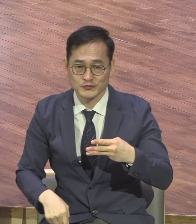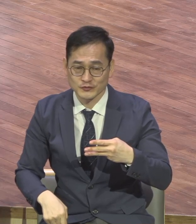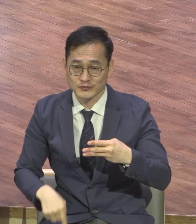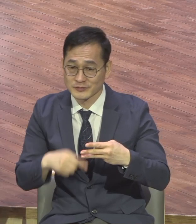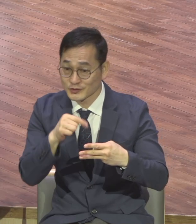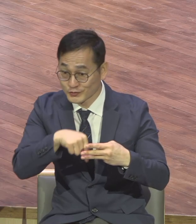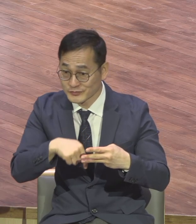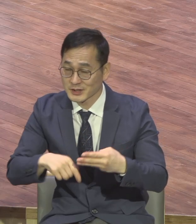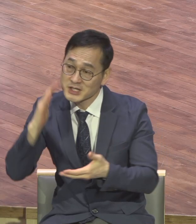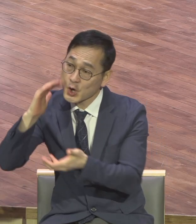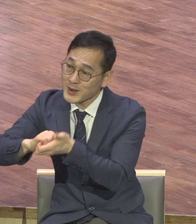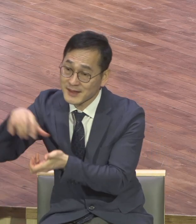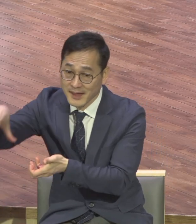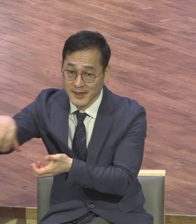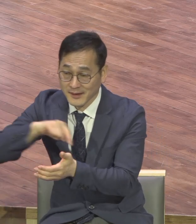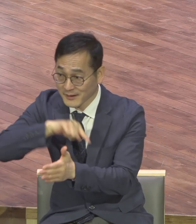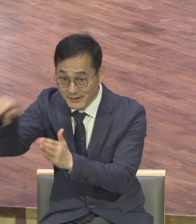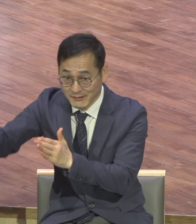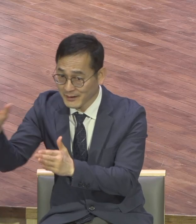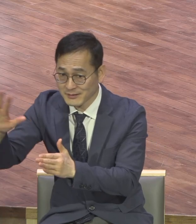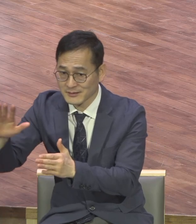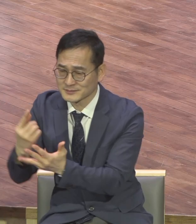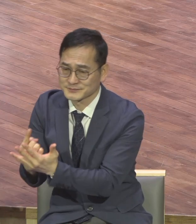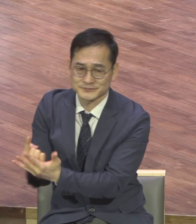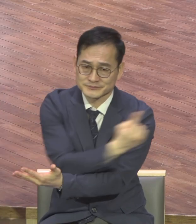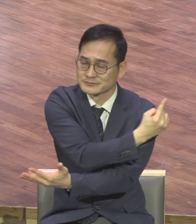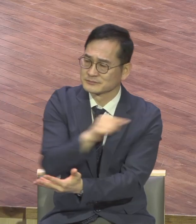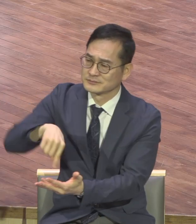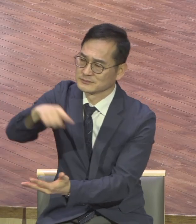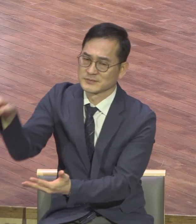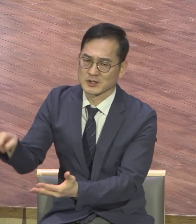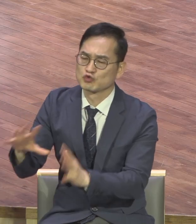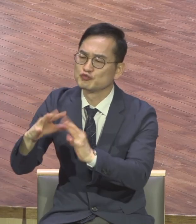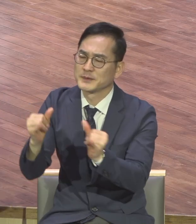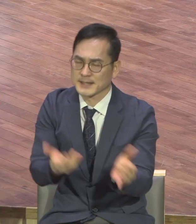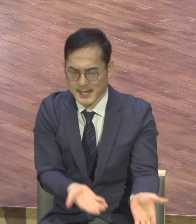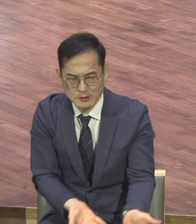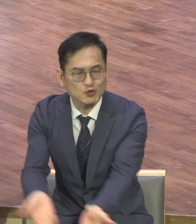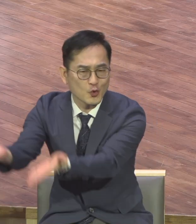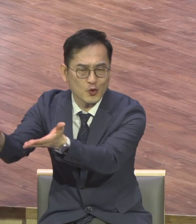이제 용산에서 대통령실을 청사를 그렇게 새롭게